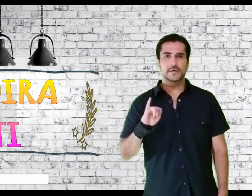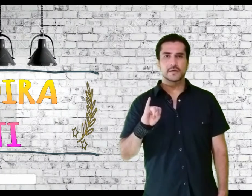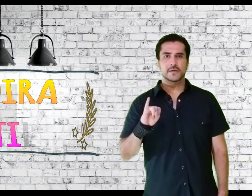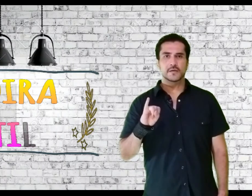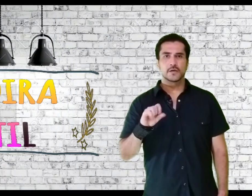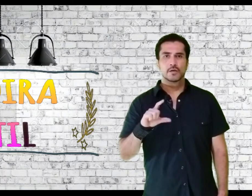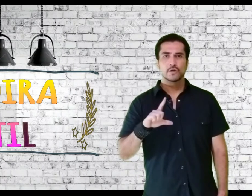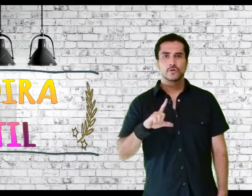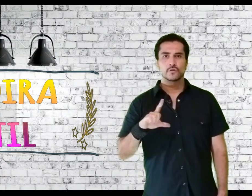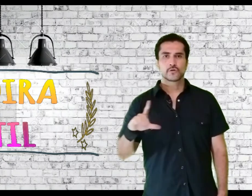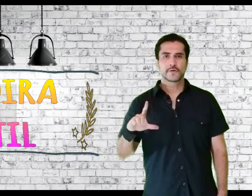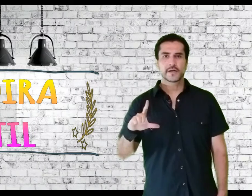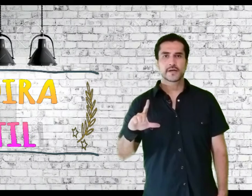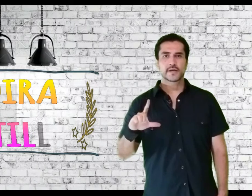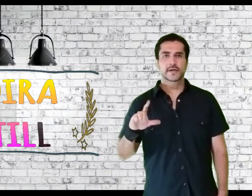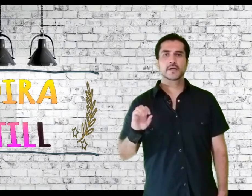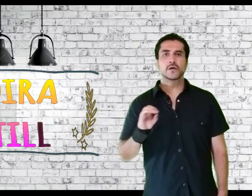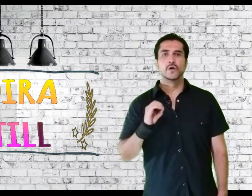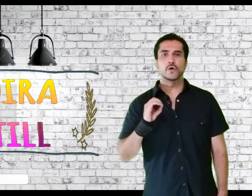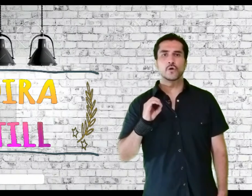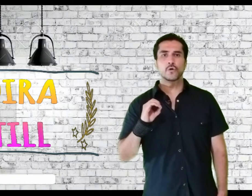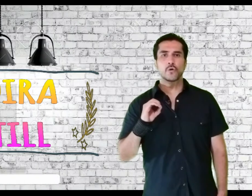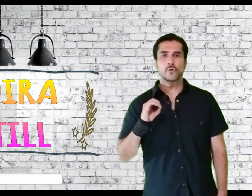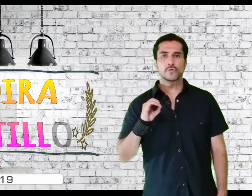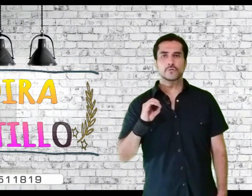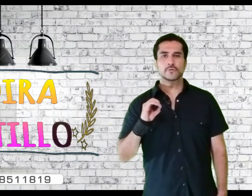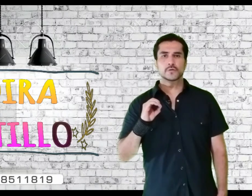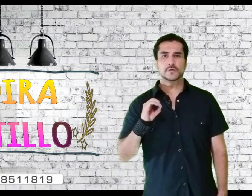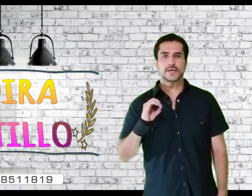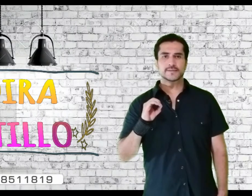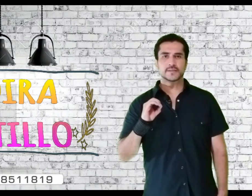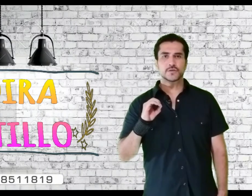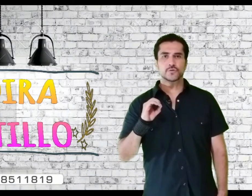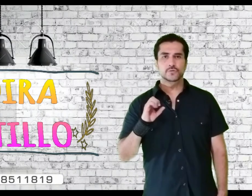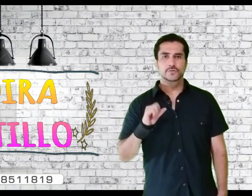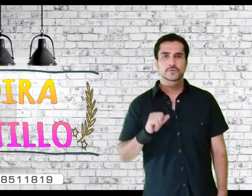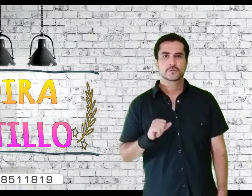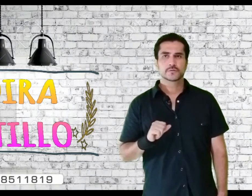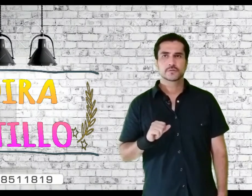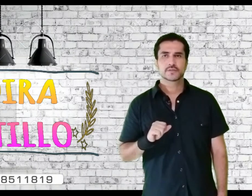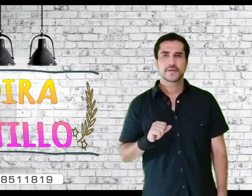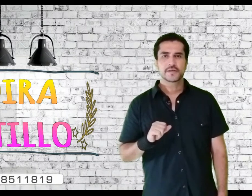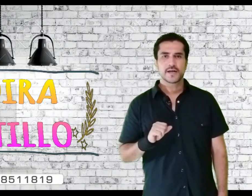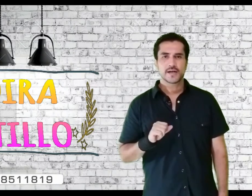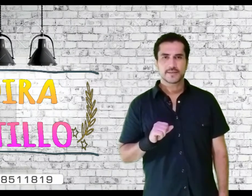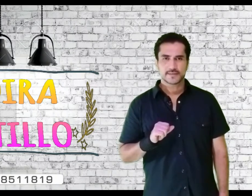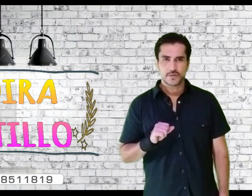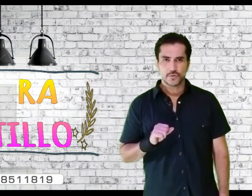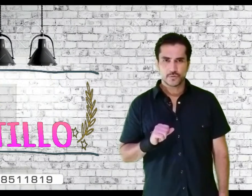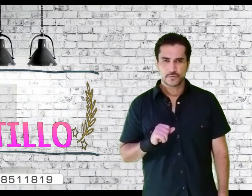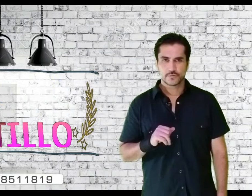I, doble L, O, Castillo, Yadira Castillo.